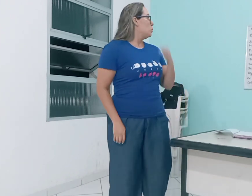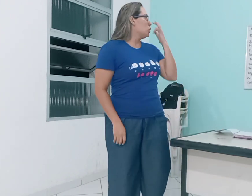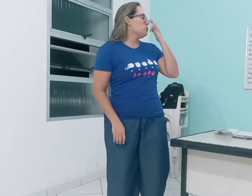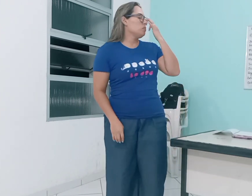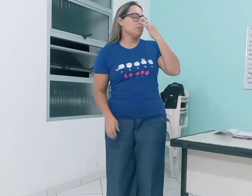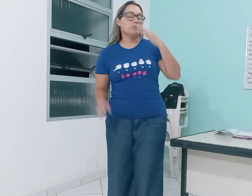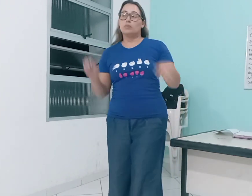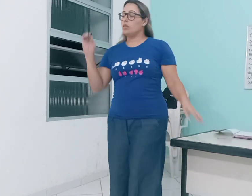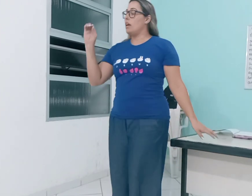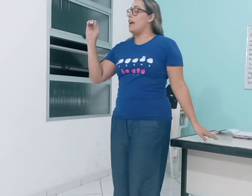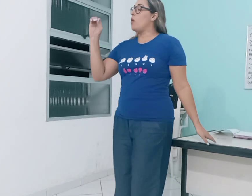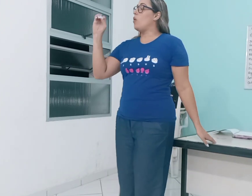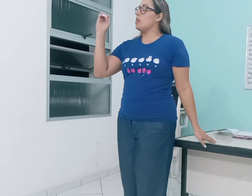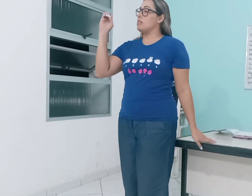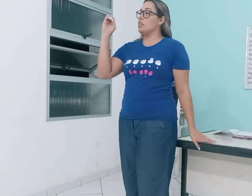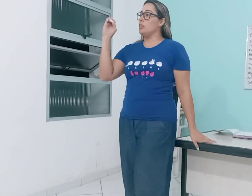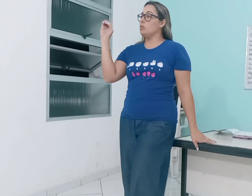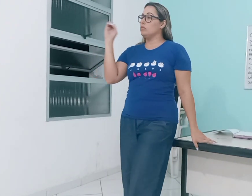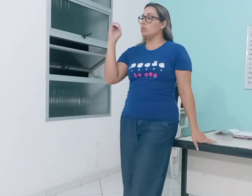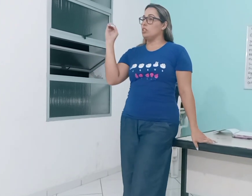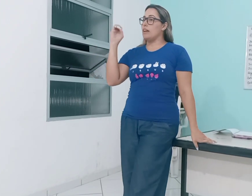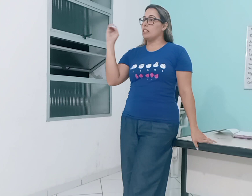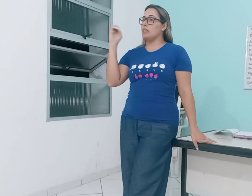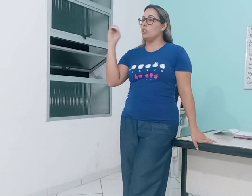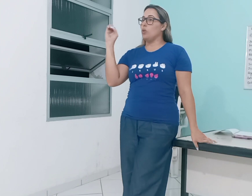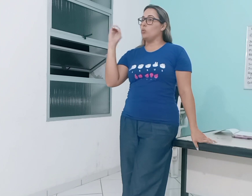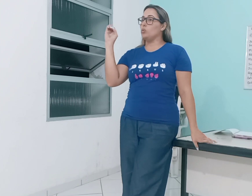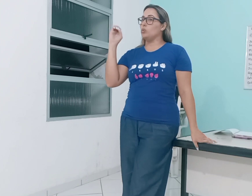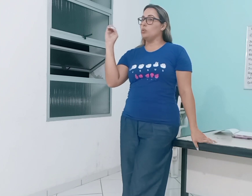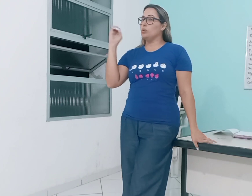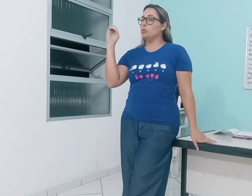Outubro é o ozinho. A gente faz aqui, outubro.